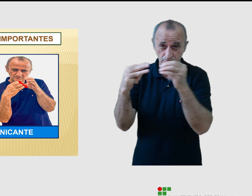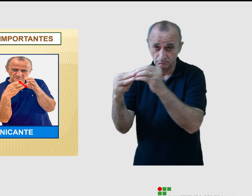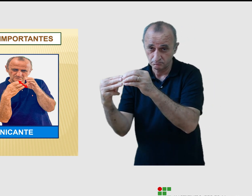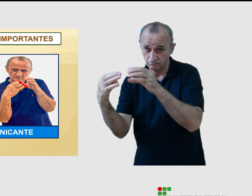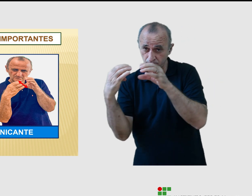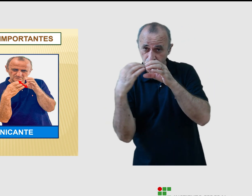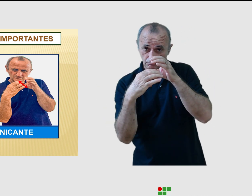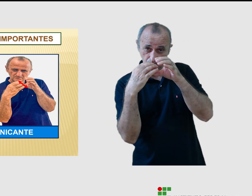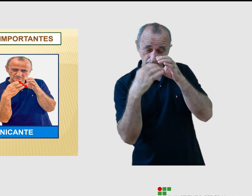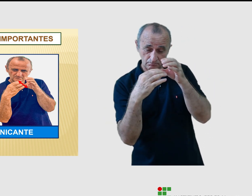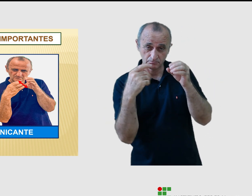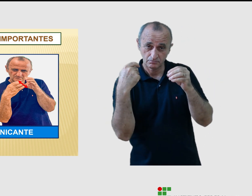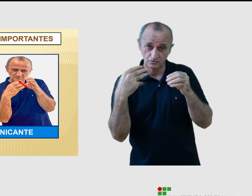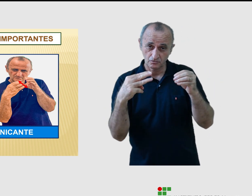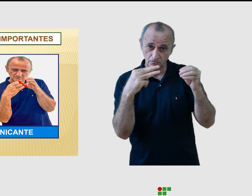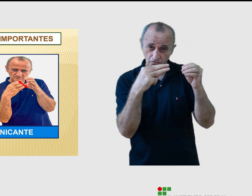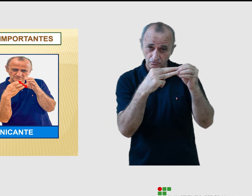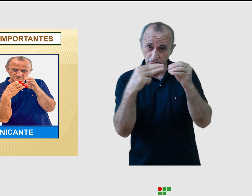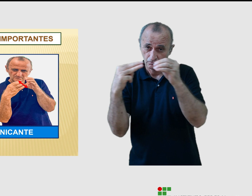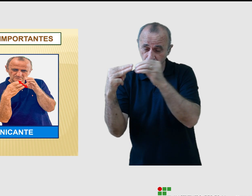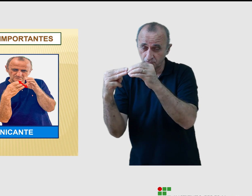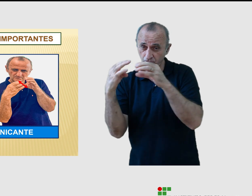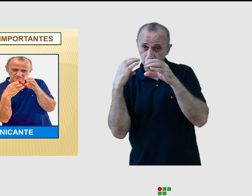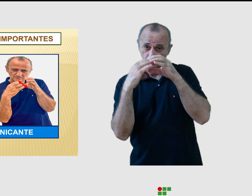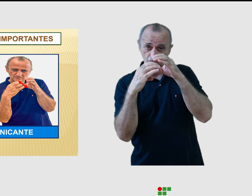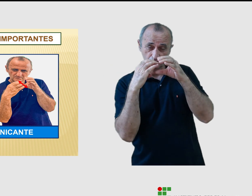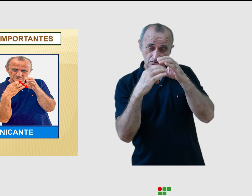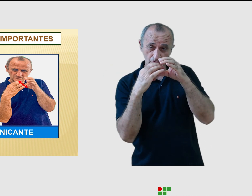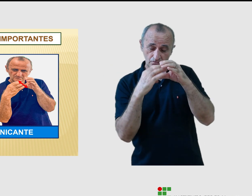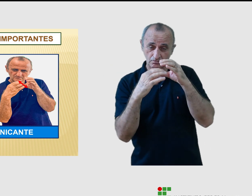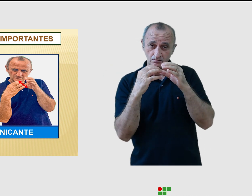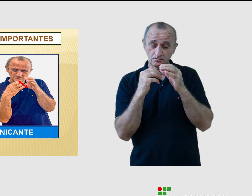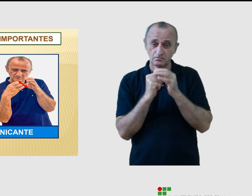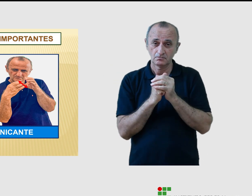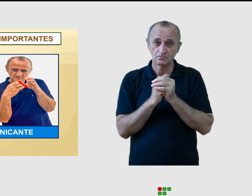Sinal junção comunicante.